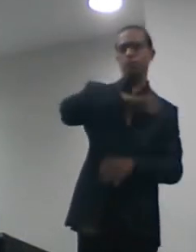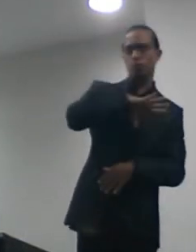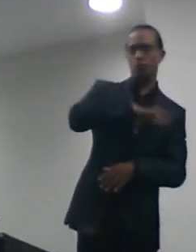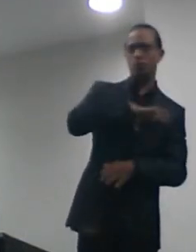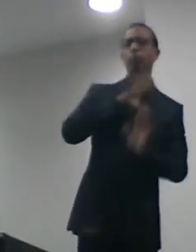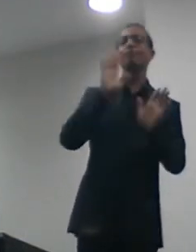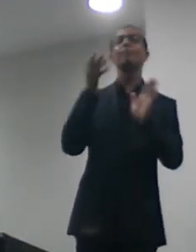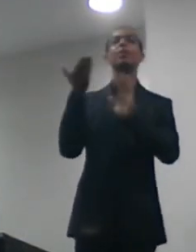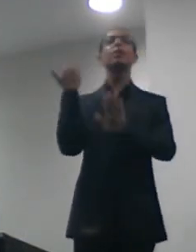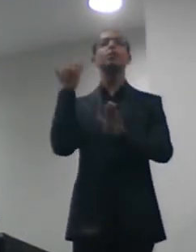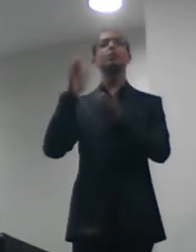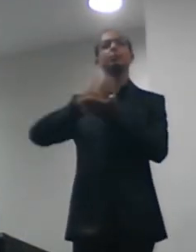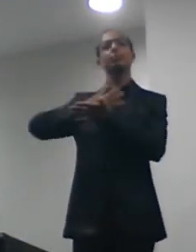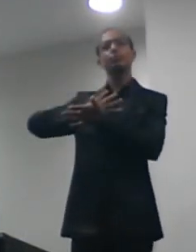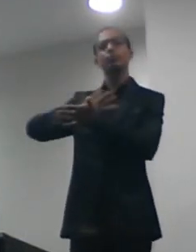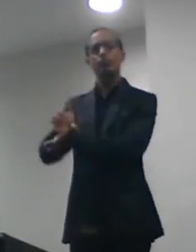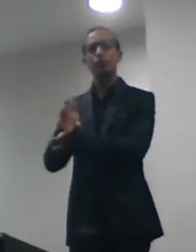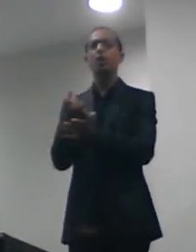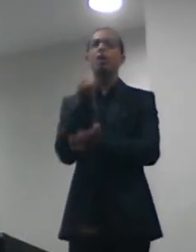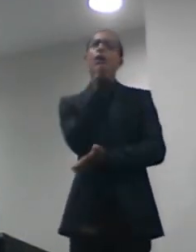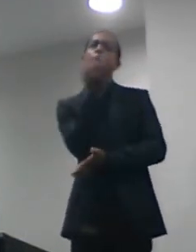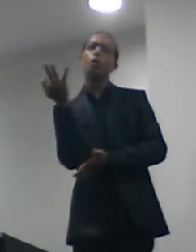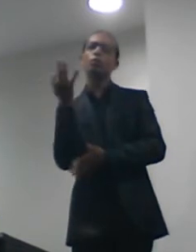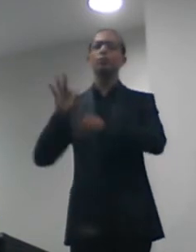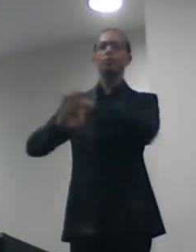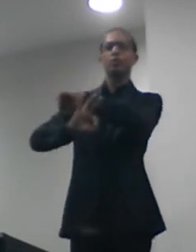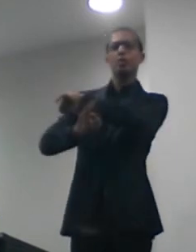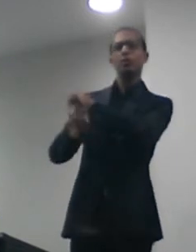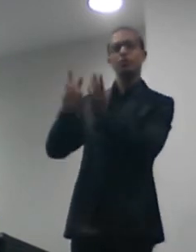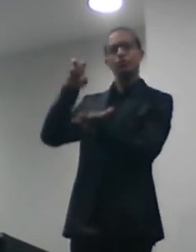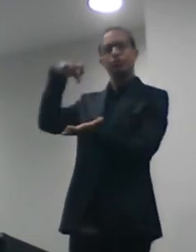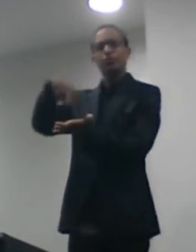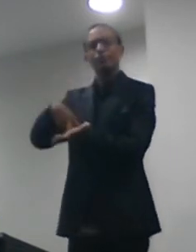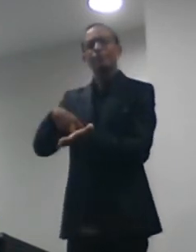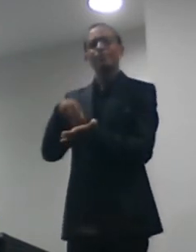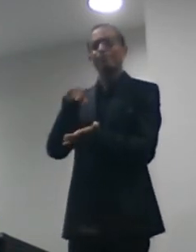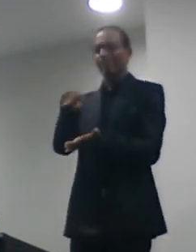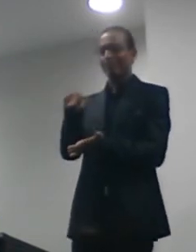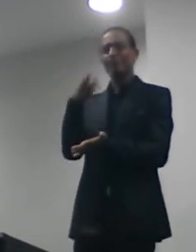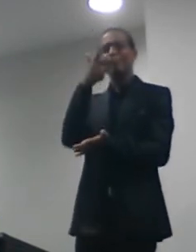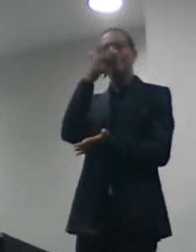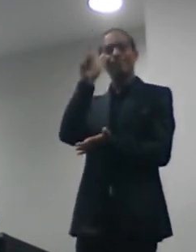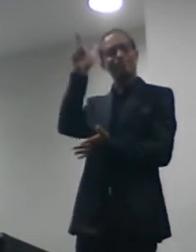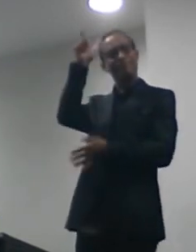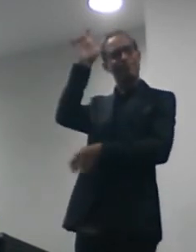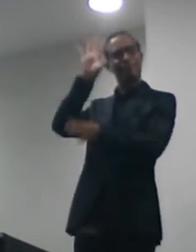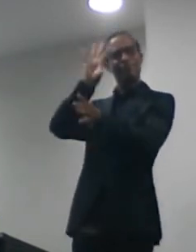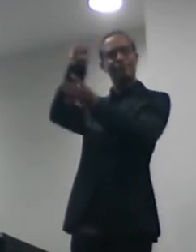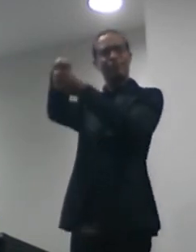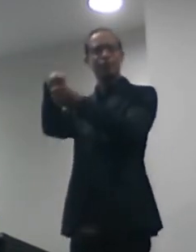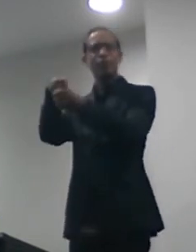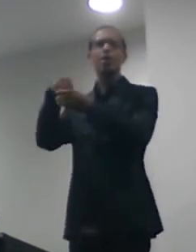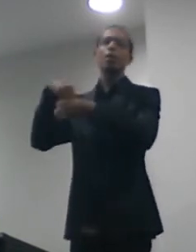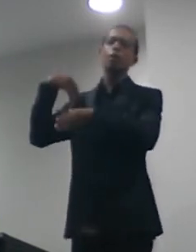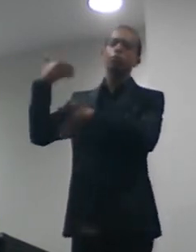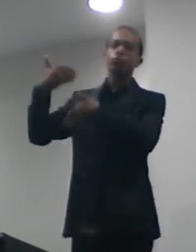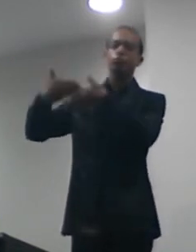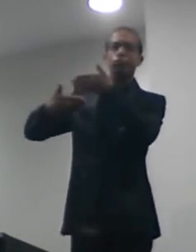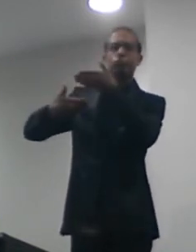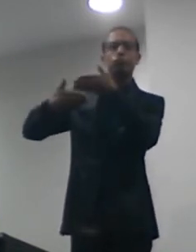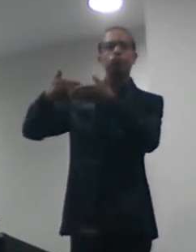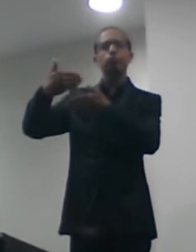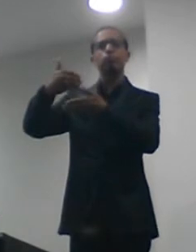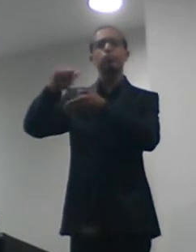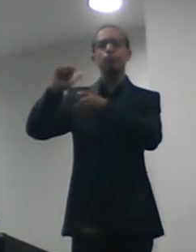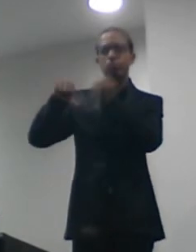eram discriminados, alguns eram castigados, e isso era como se fosse uma forma demoníaca. E acabou com o tempo mudando, e